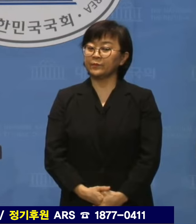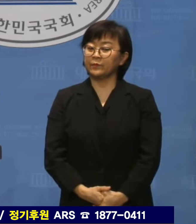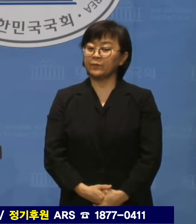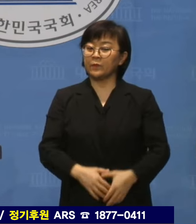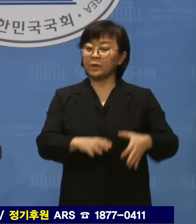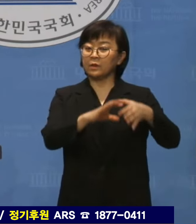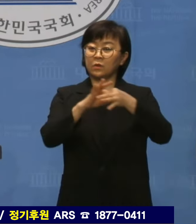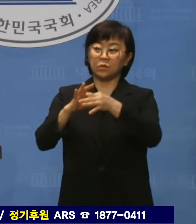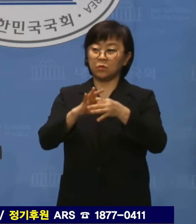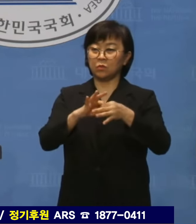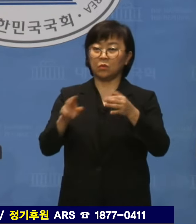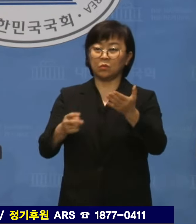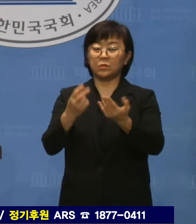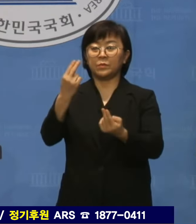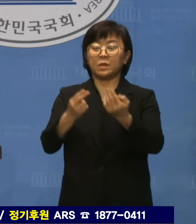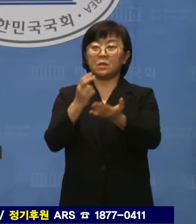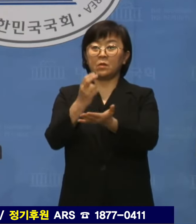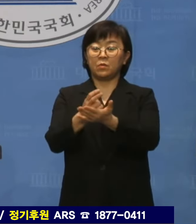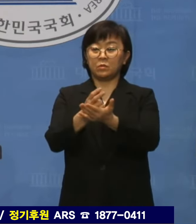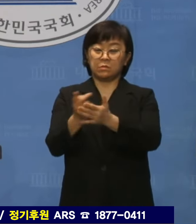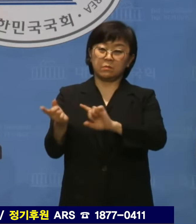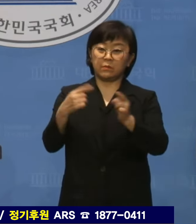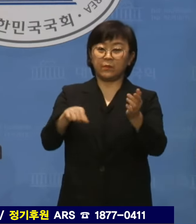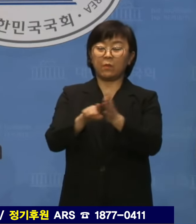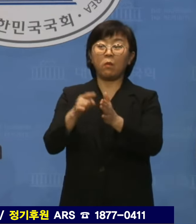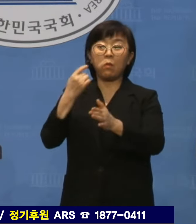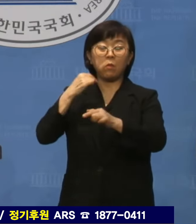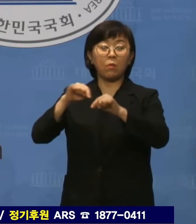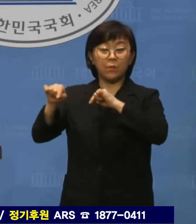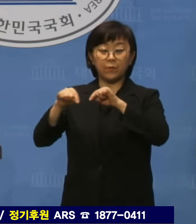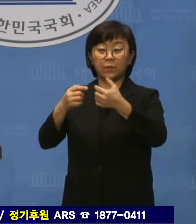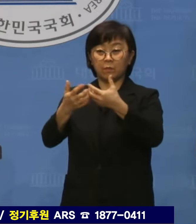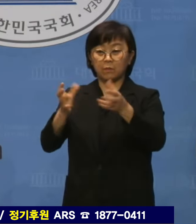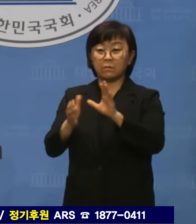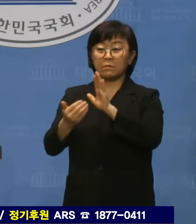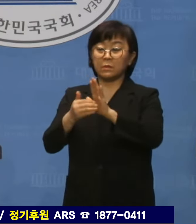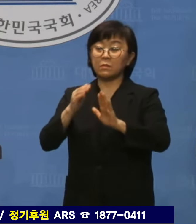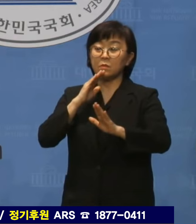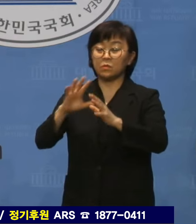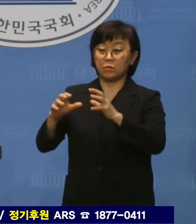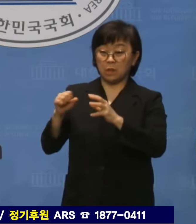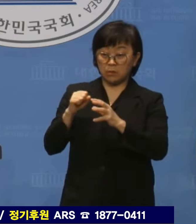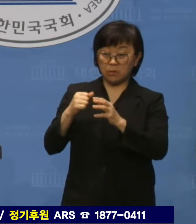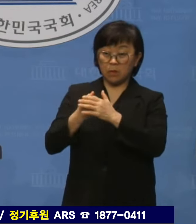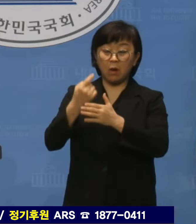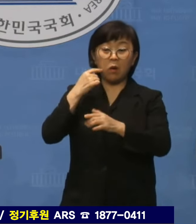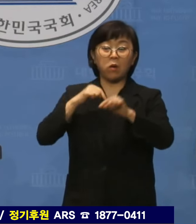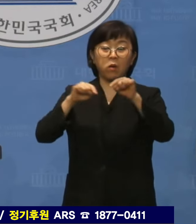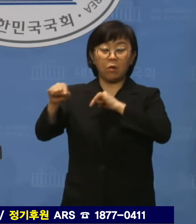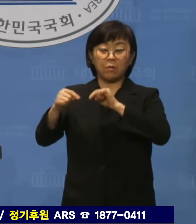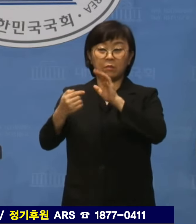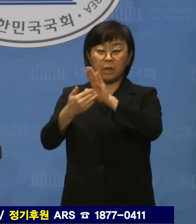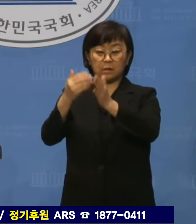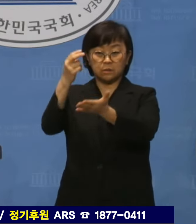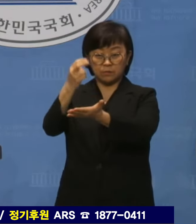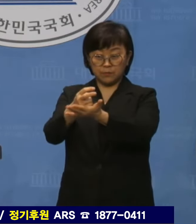준연동제 취지를 살리려면 위성정당을 금지시켜야 하지만 국민의 힘은 위성정당